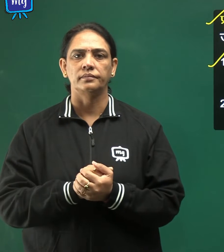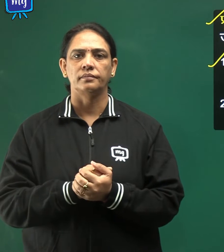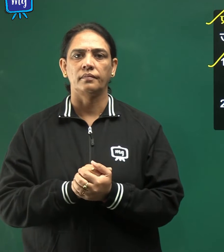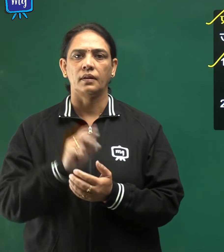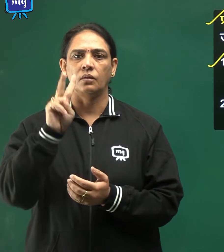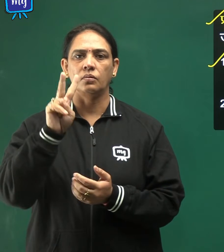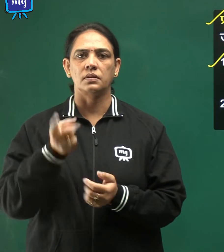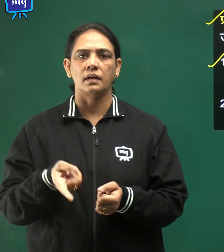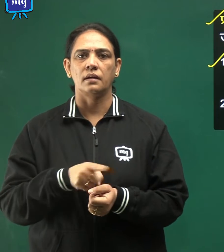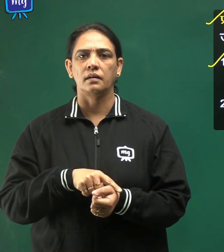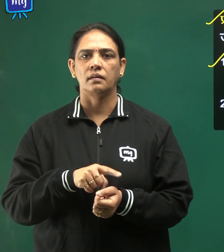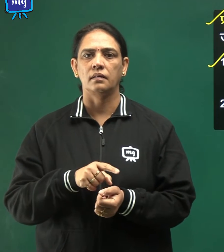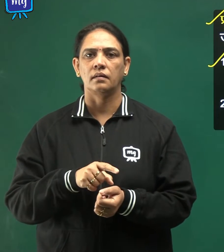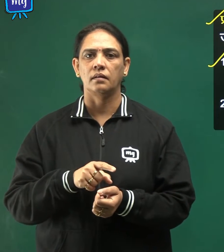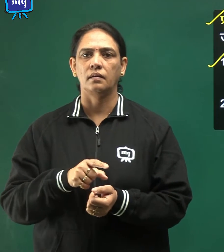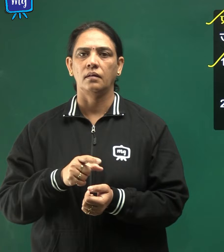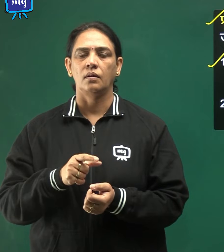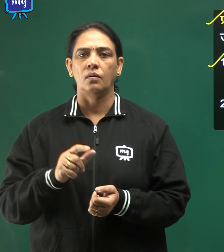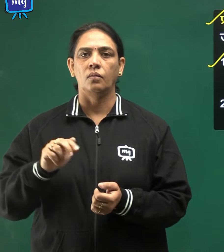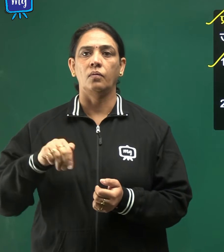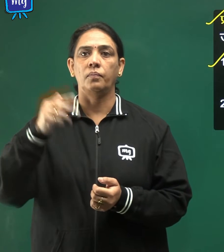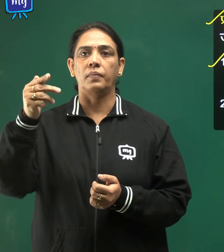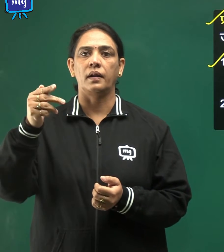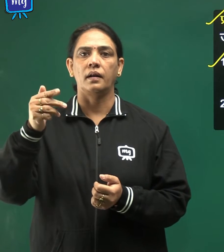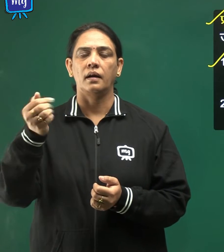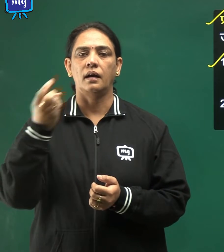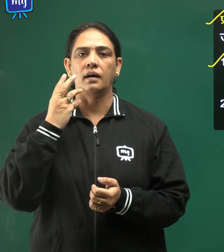2 से ऊपर अंक